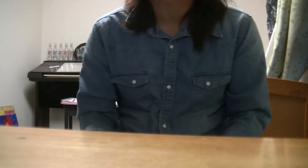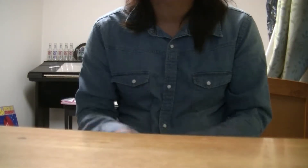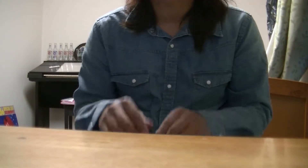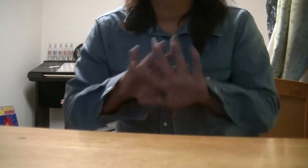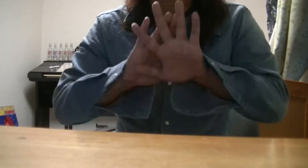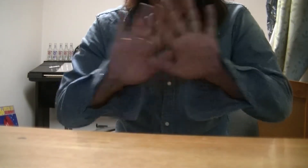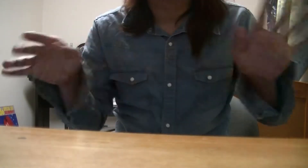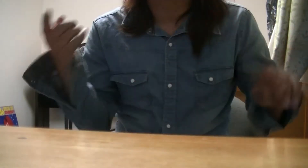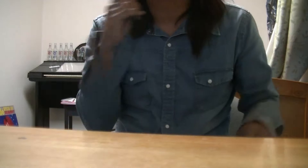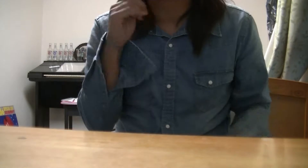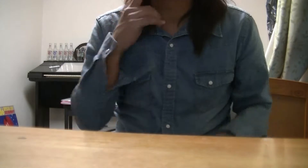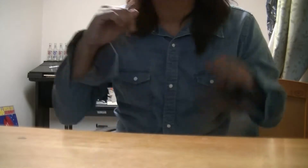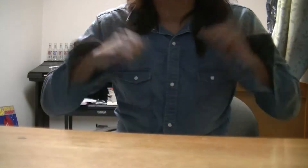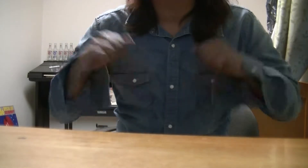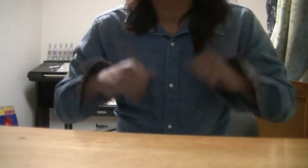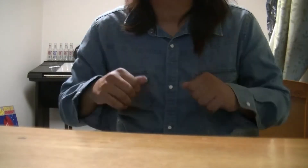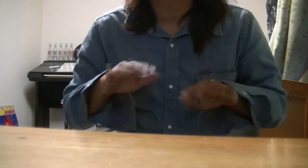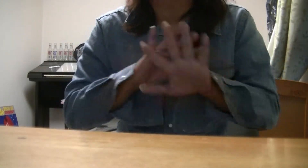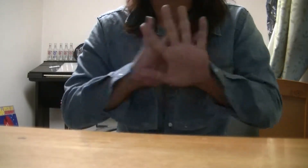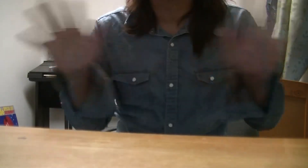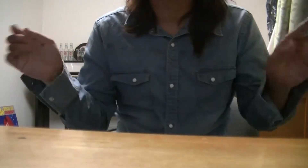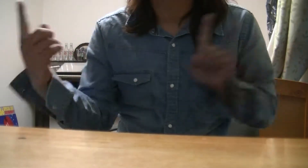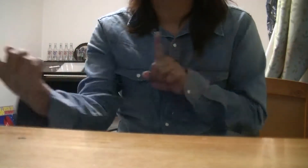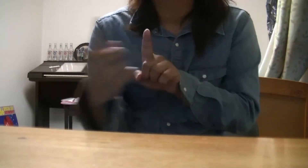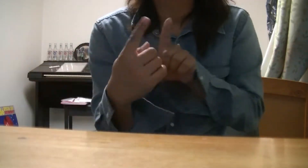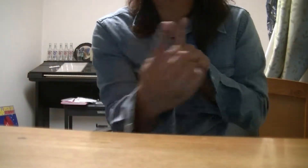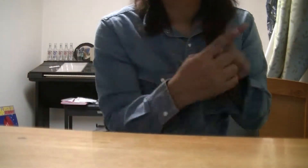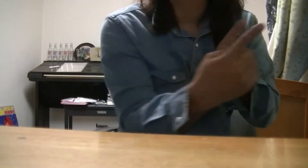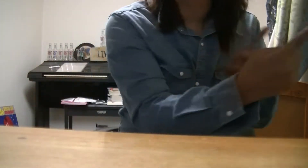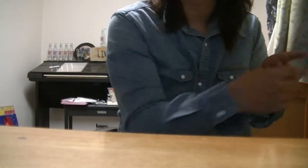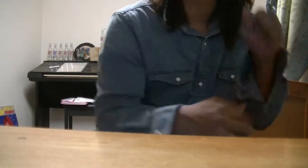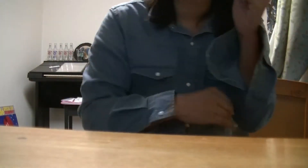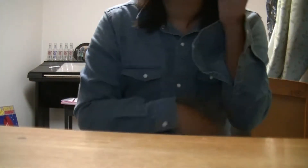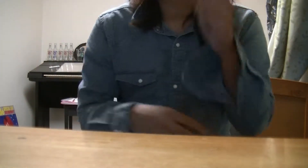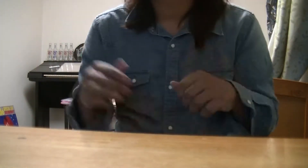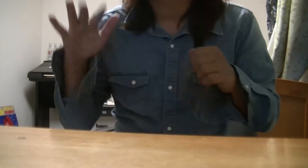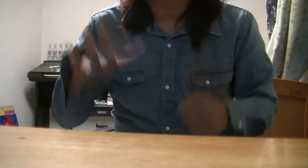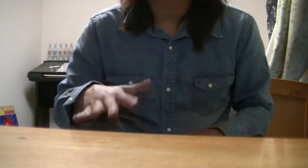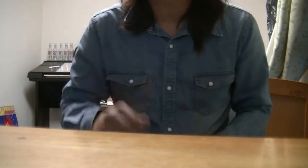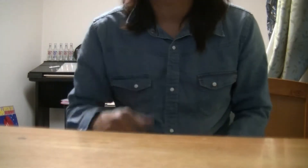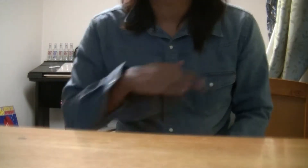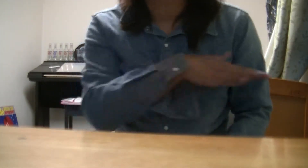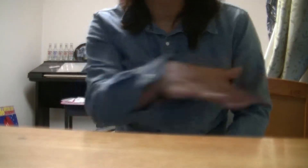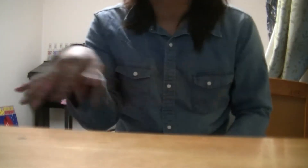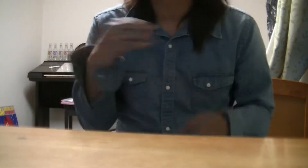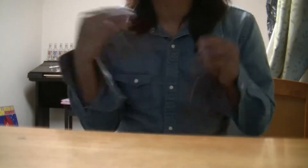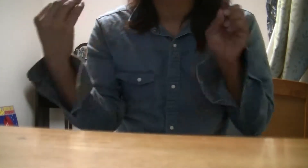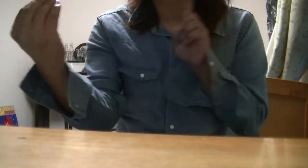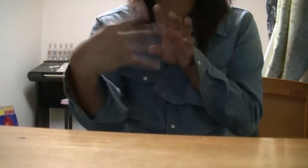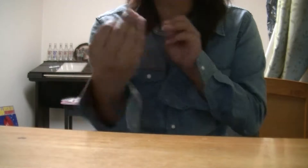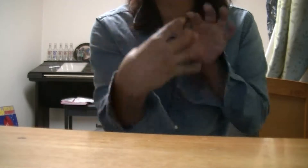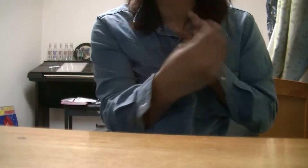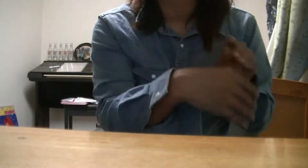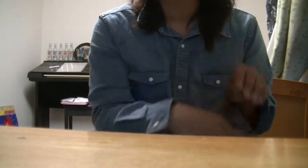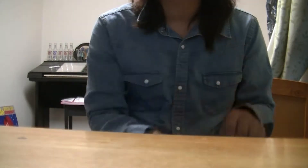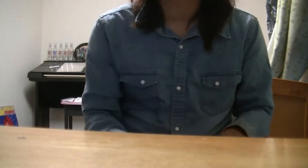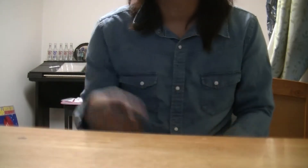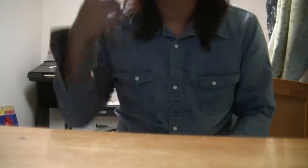ンジこそが新しい人との出会いの根本です。新しいチャレンジこそが夢を実現した